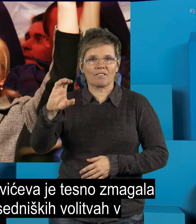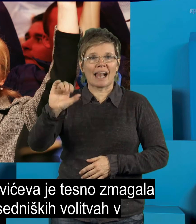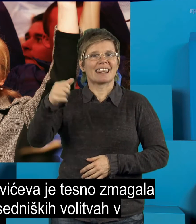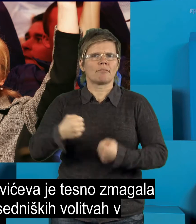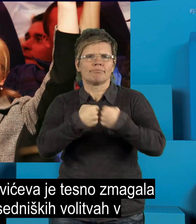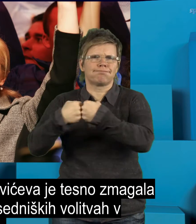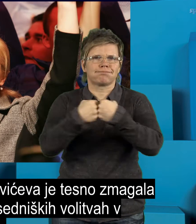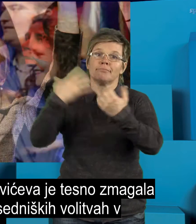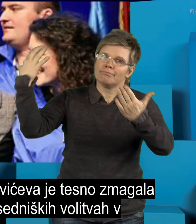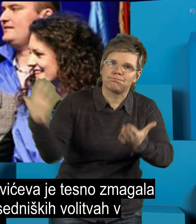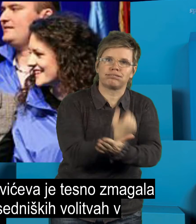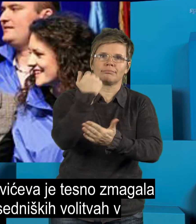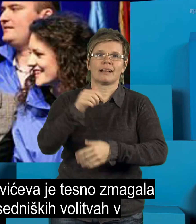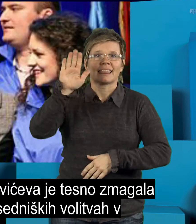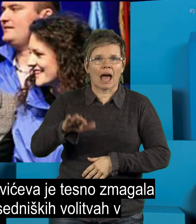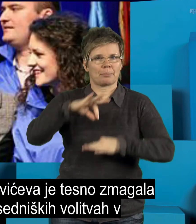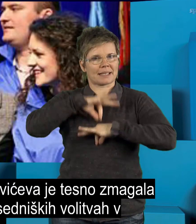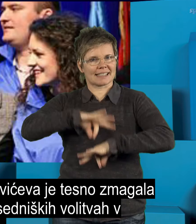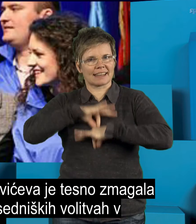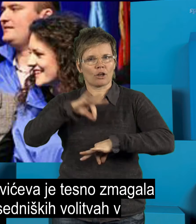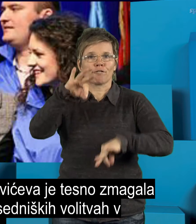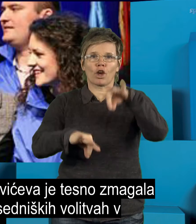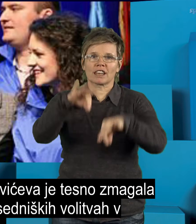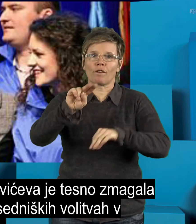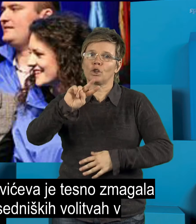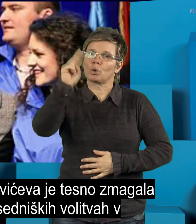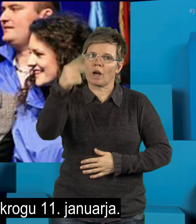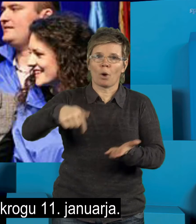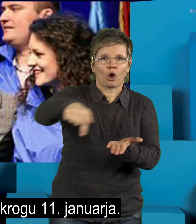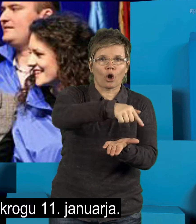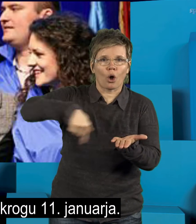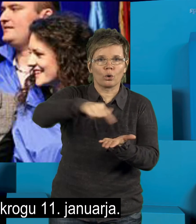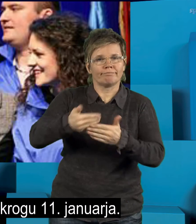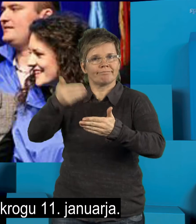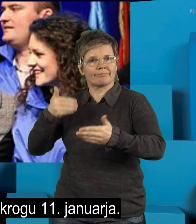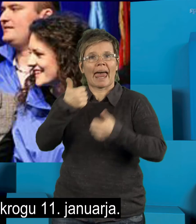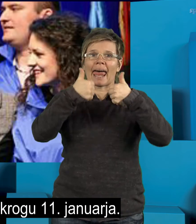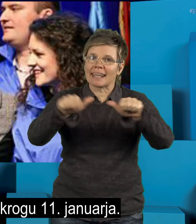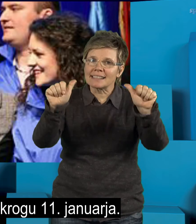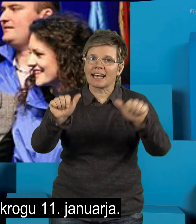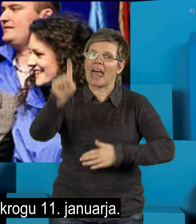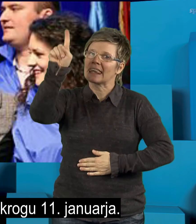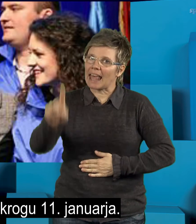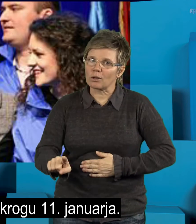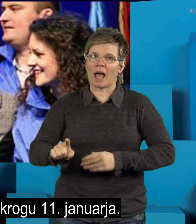Grabar-Kitarovićeva je tesno zmagala na predsedniških volitvah v drugem krogu 11. januarja.